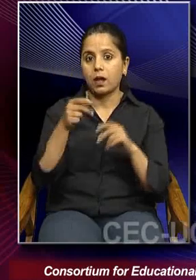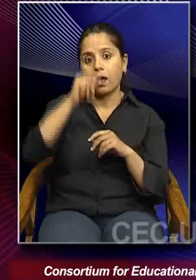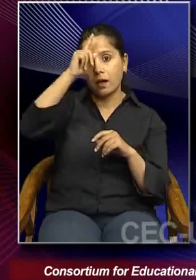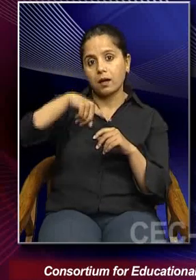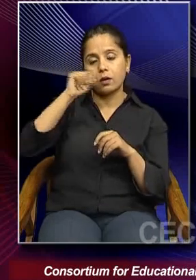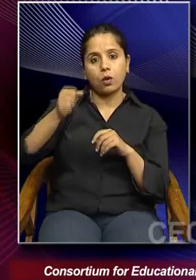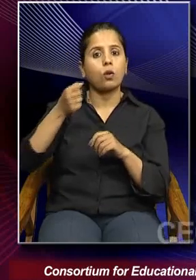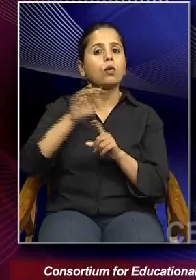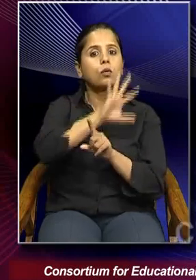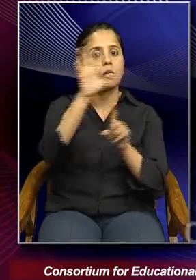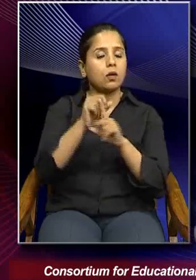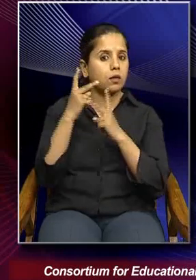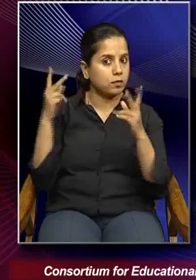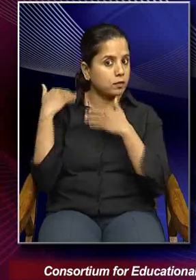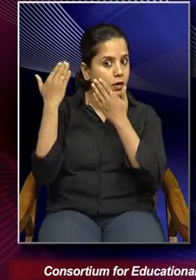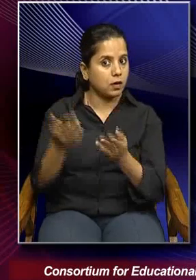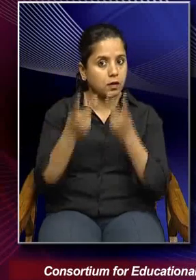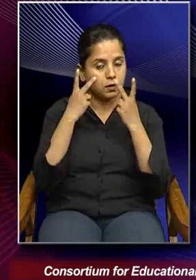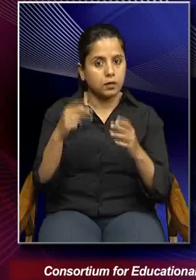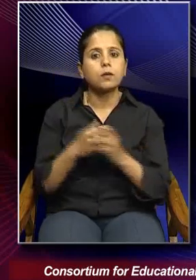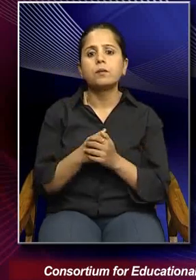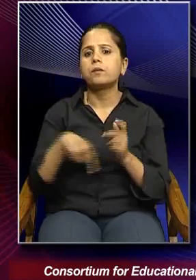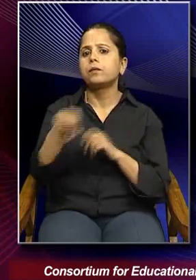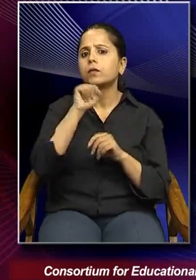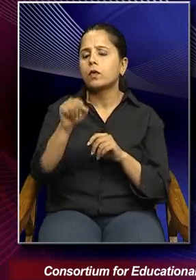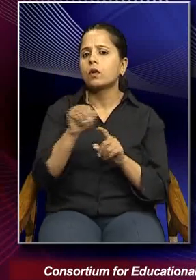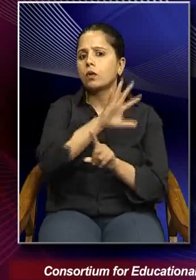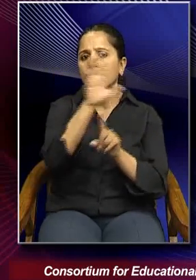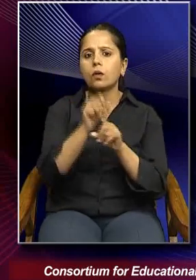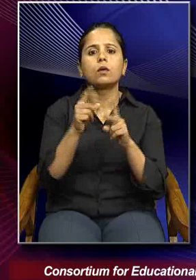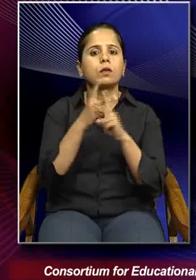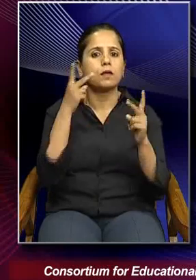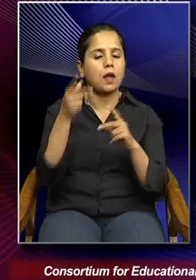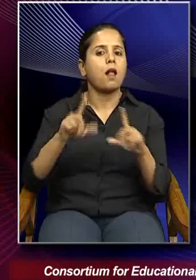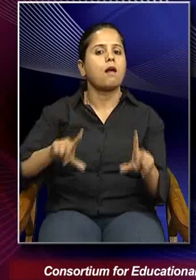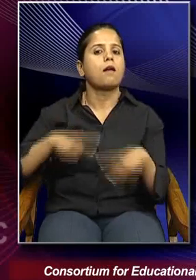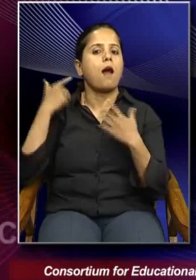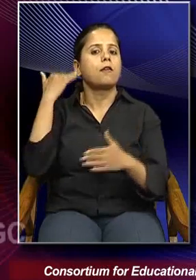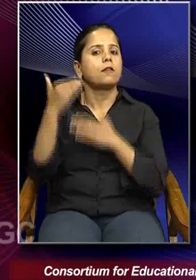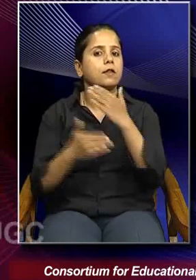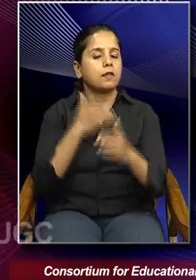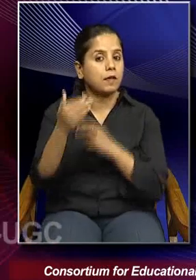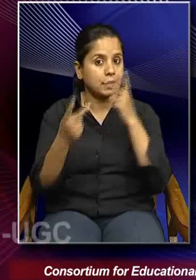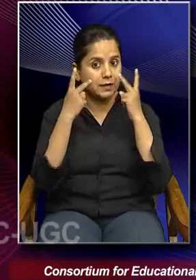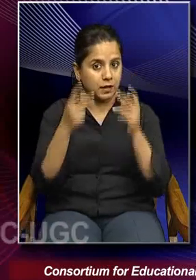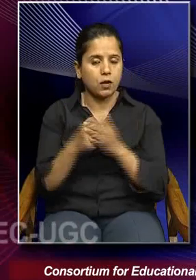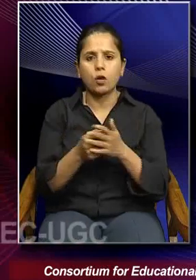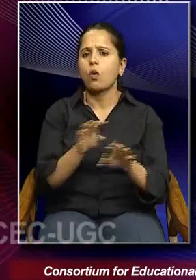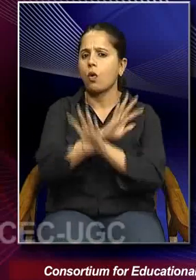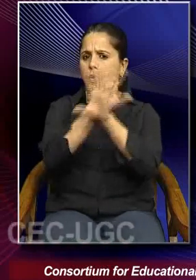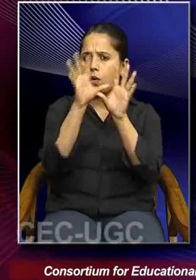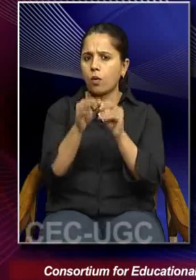के मूल्य भारतीय संस्कृत जीवन शैली इन सब को